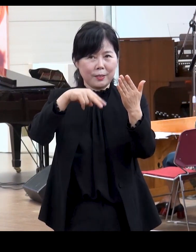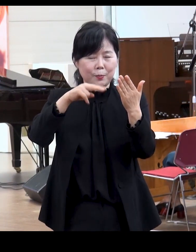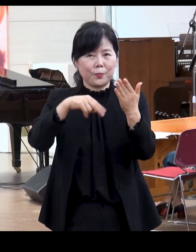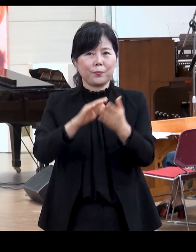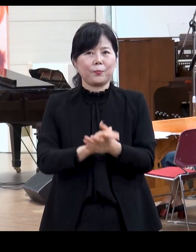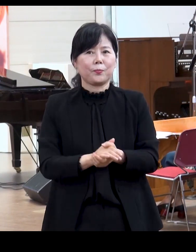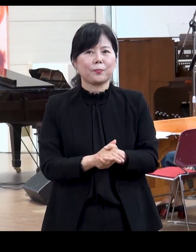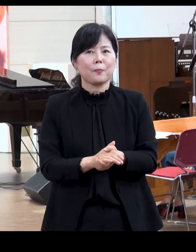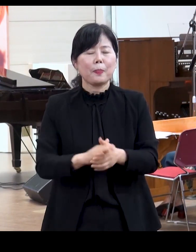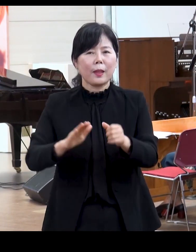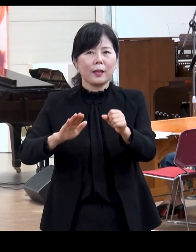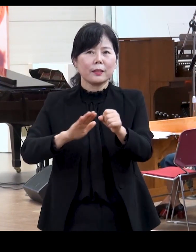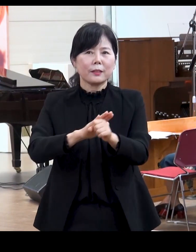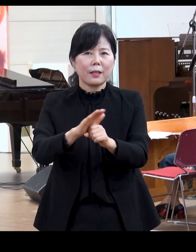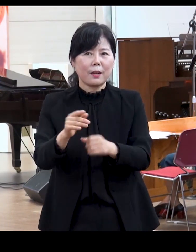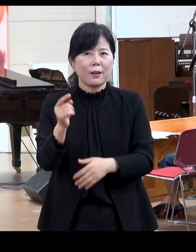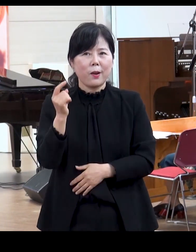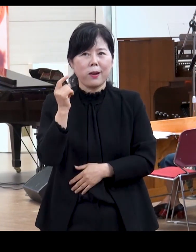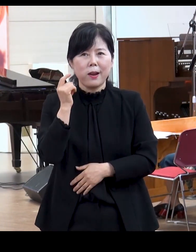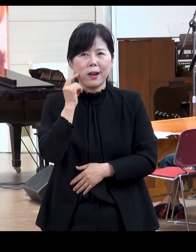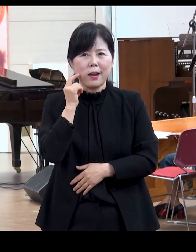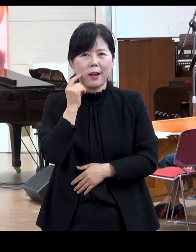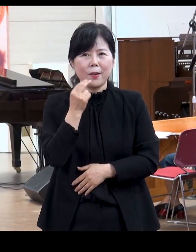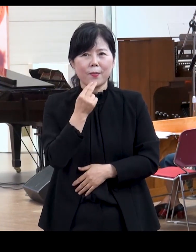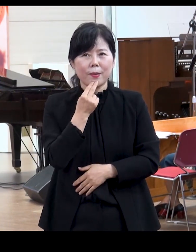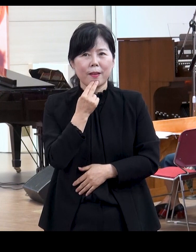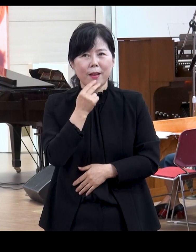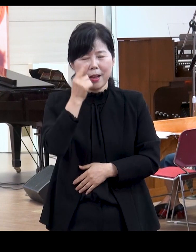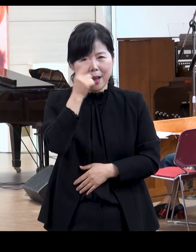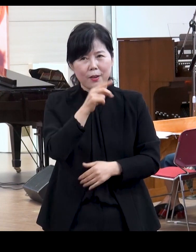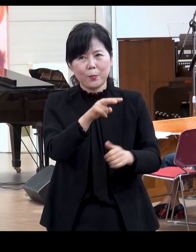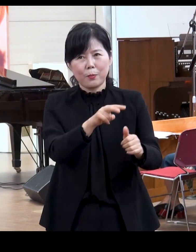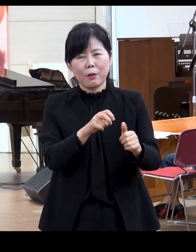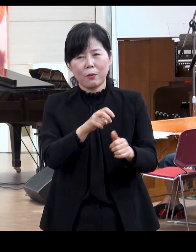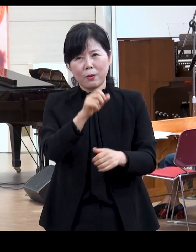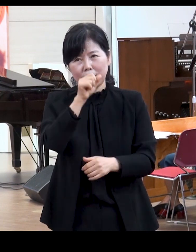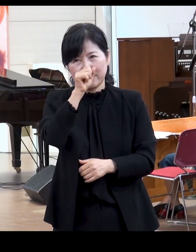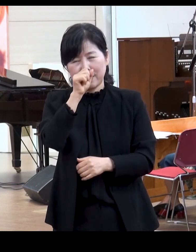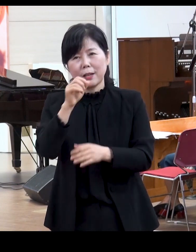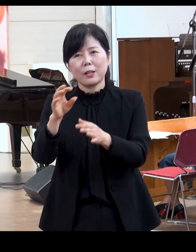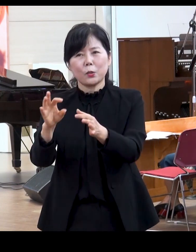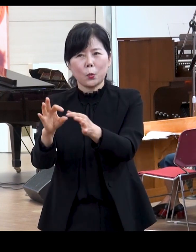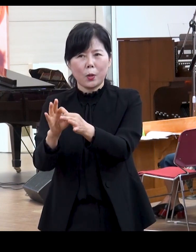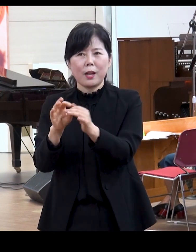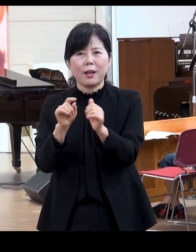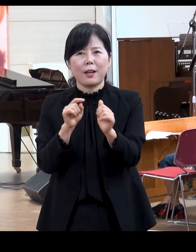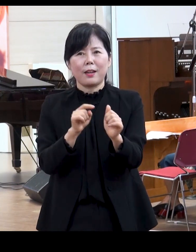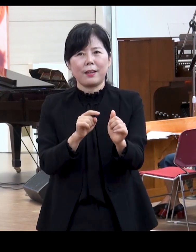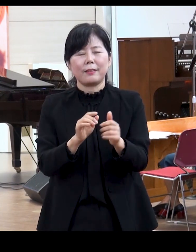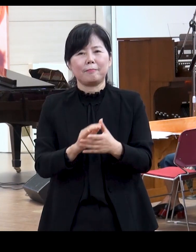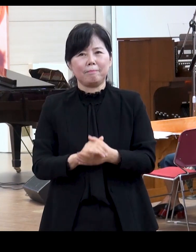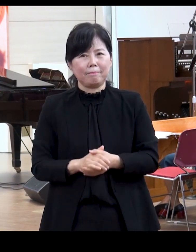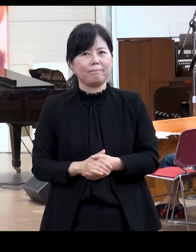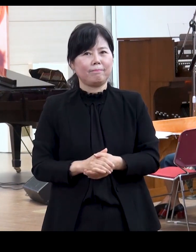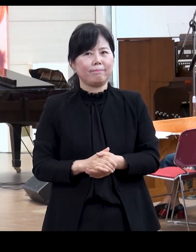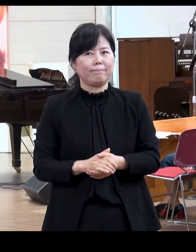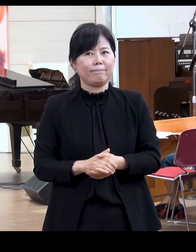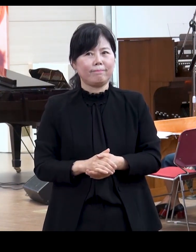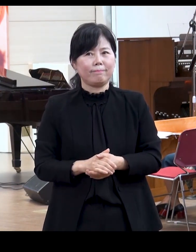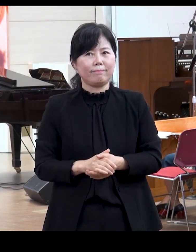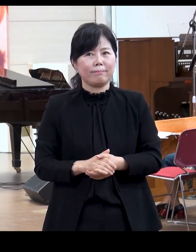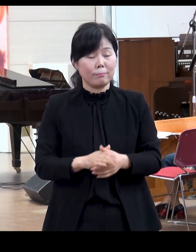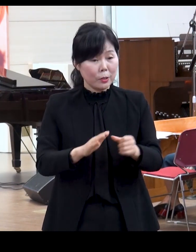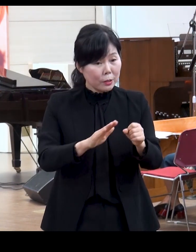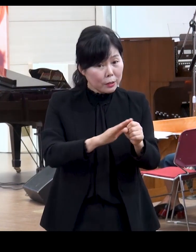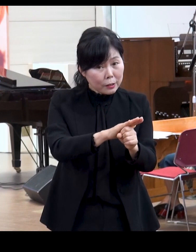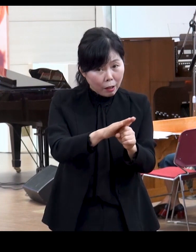읽도록 하겠습니다. 9절 같이 읽습니다. 사랑에는 거짓이 없나니 악을 미워하고 선에 속하라. 자,